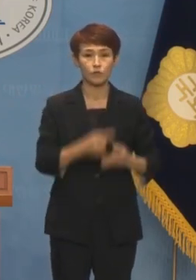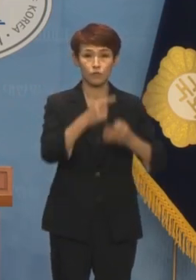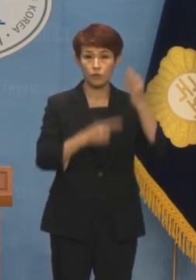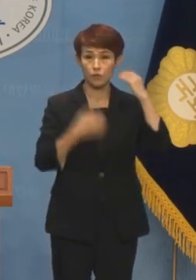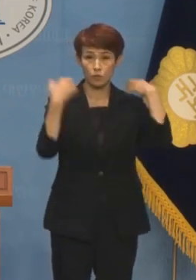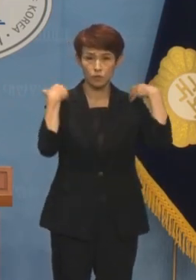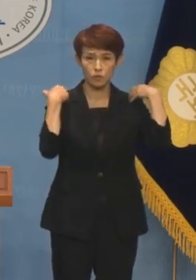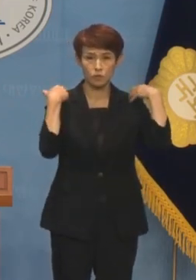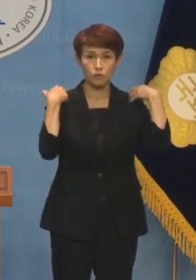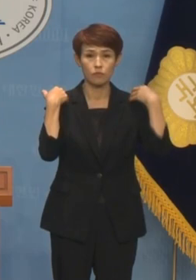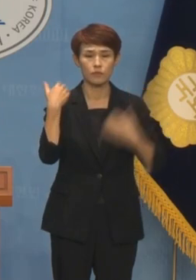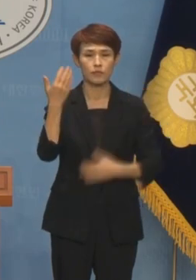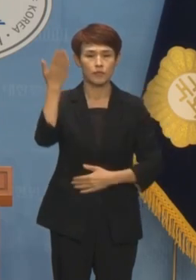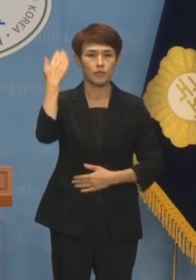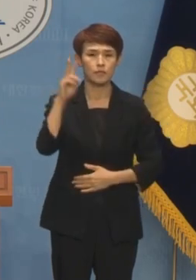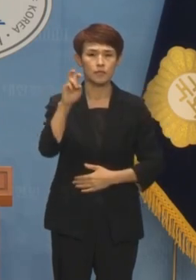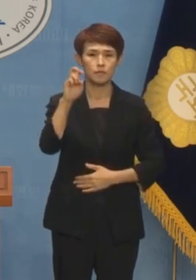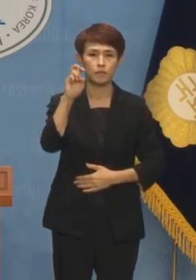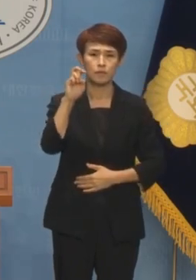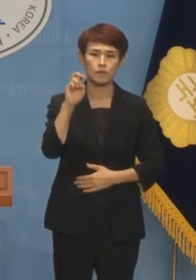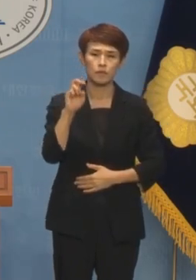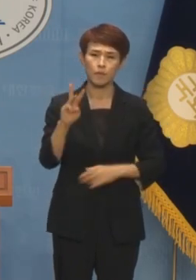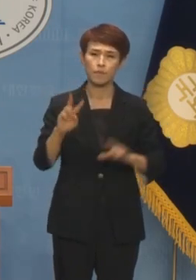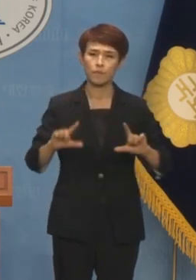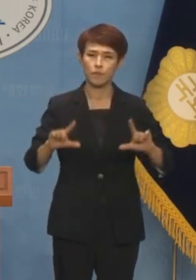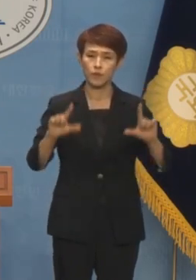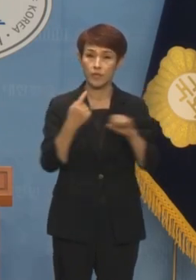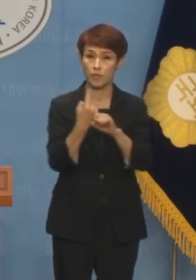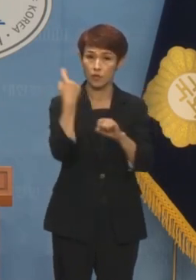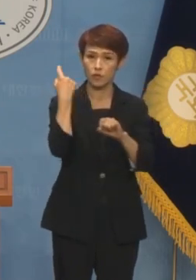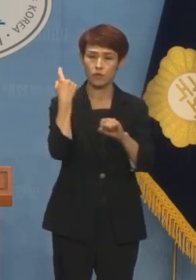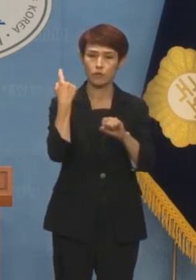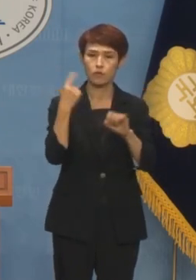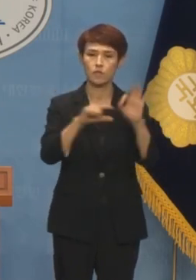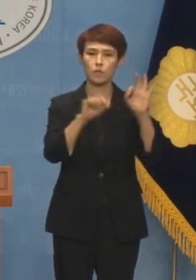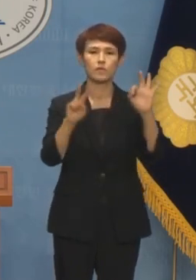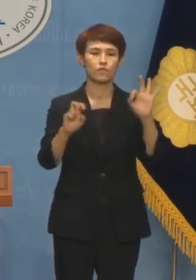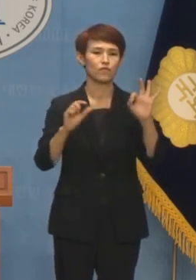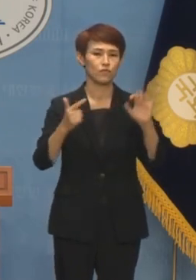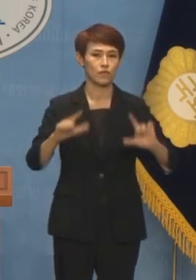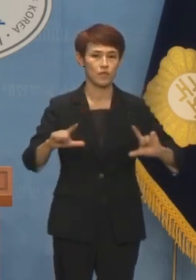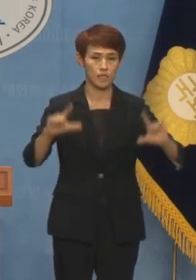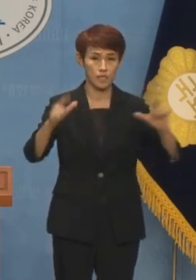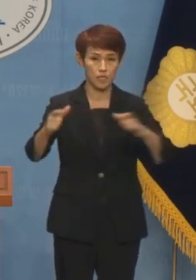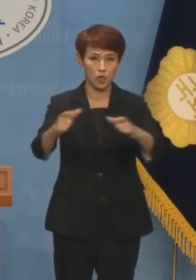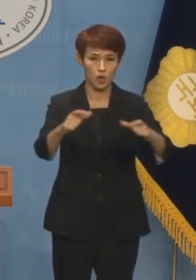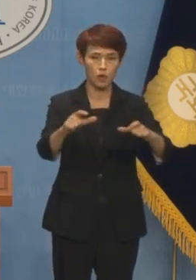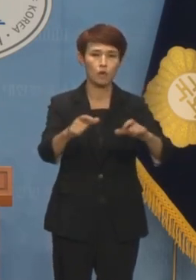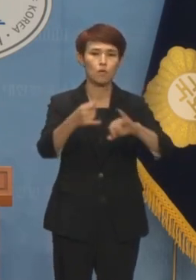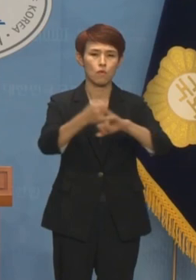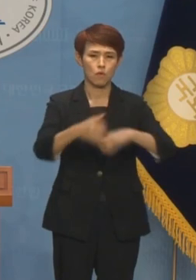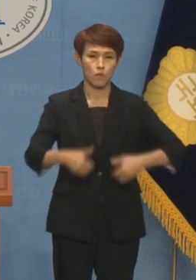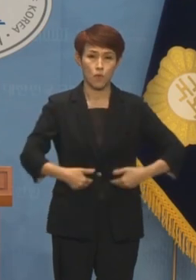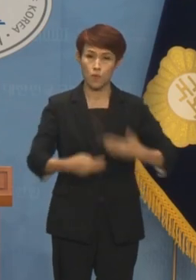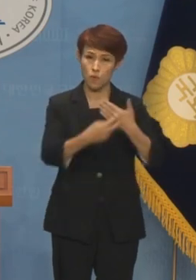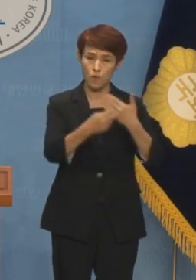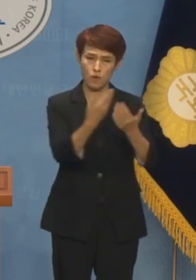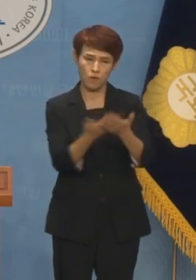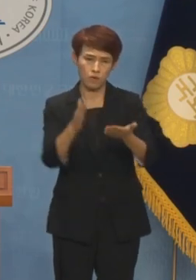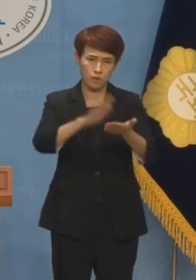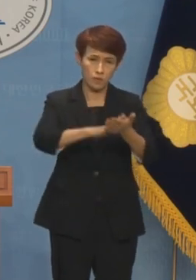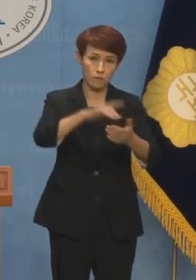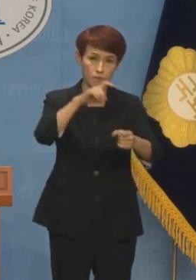정부는 지난 23년 10월 26일 지역 및 필수 의료 혁신 이행을 위한 추진